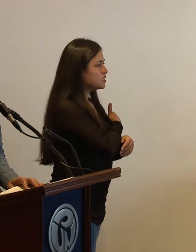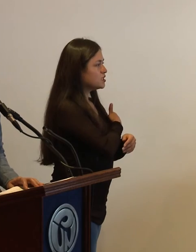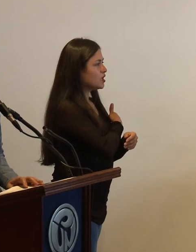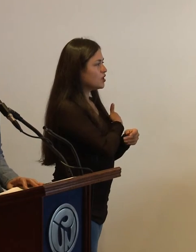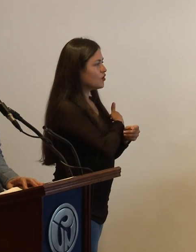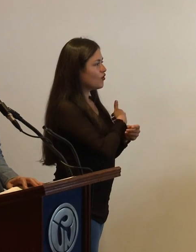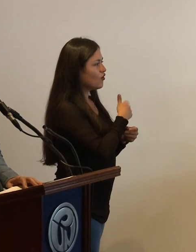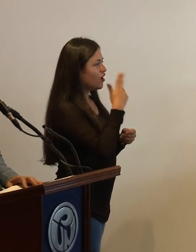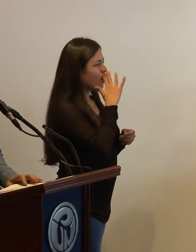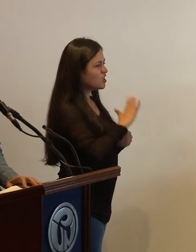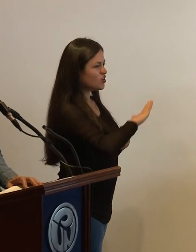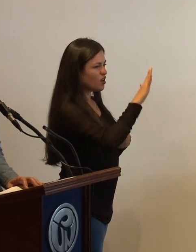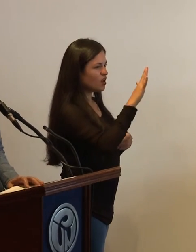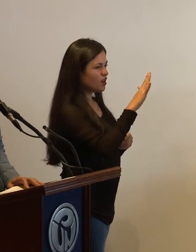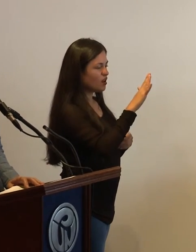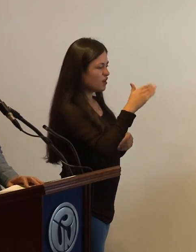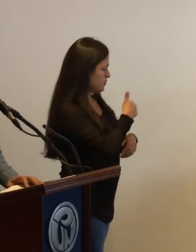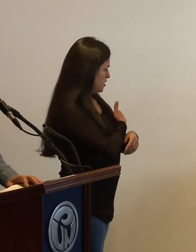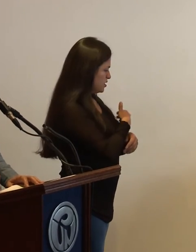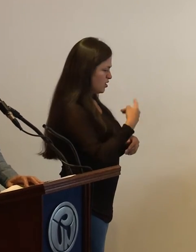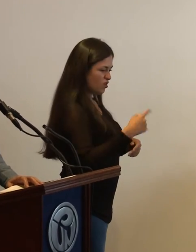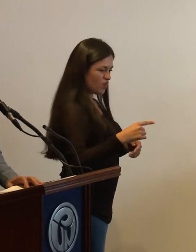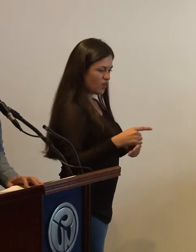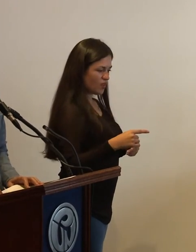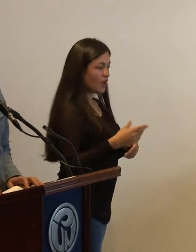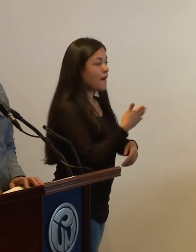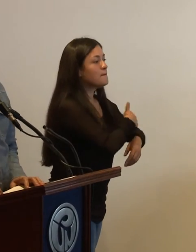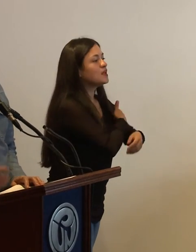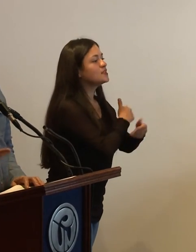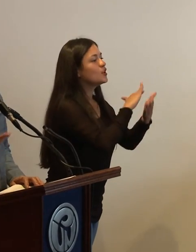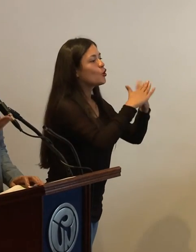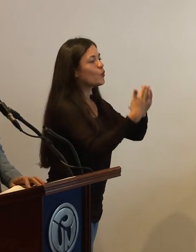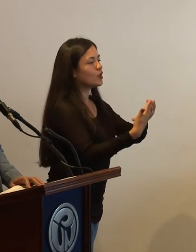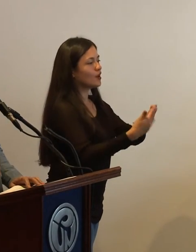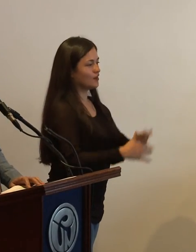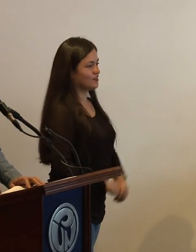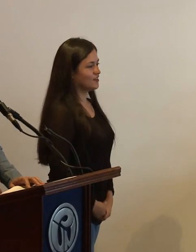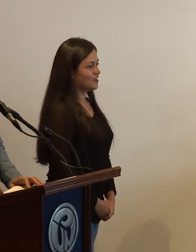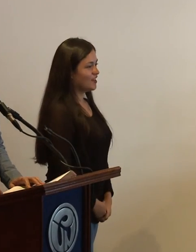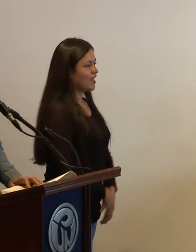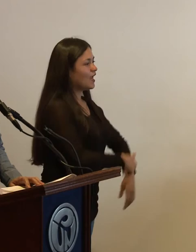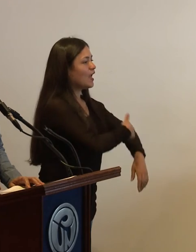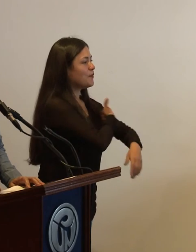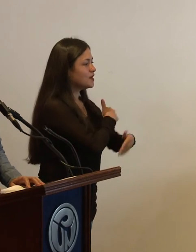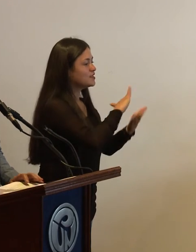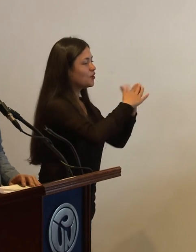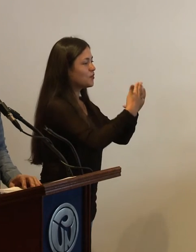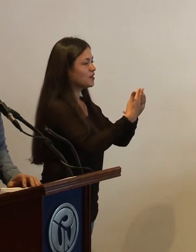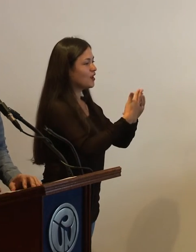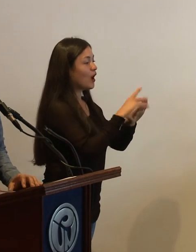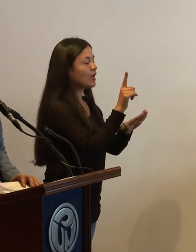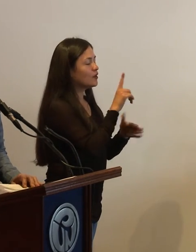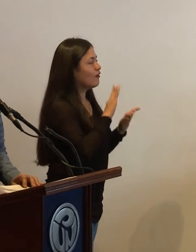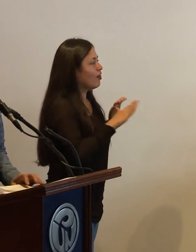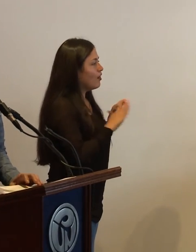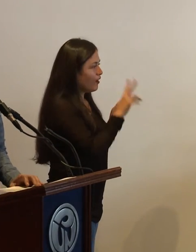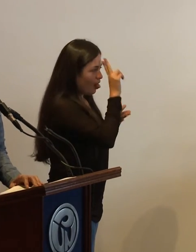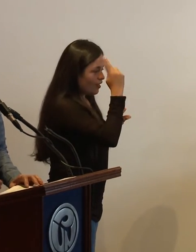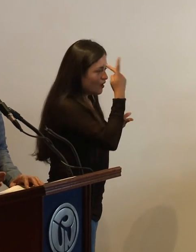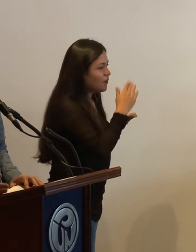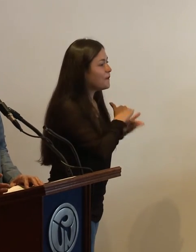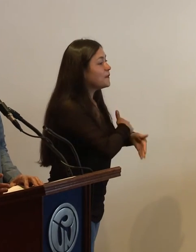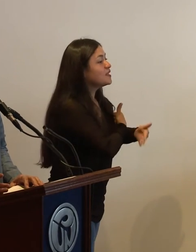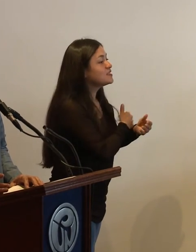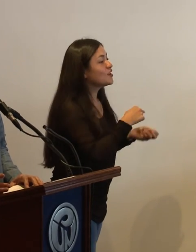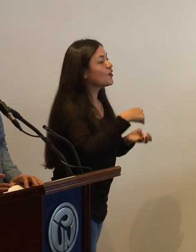la educación, bueno, sería bueno tener el ministerio, es una propuesta que también pueden plantear.